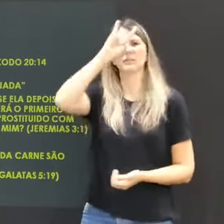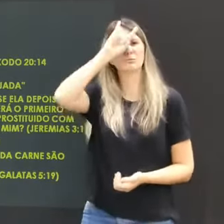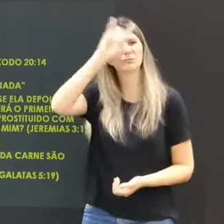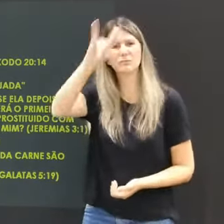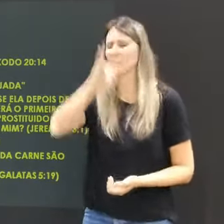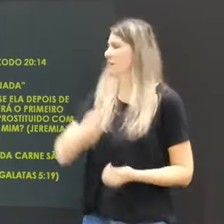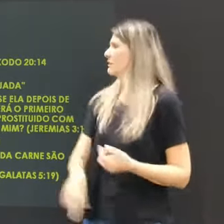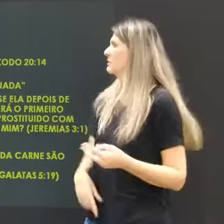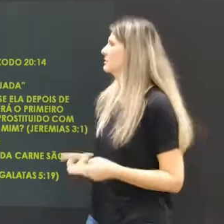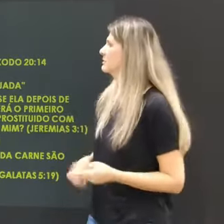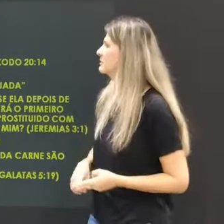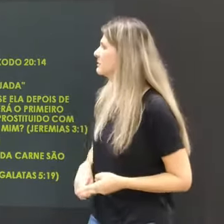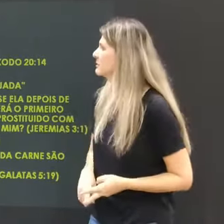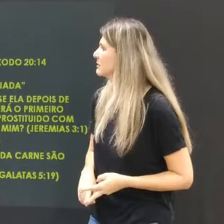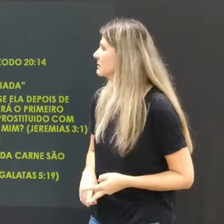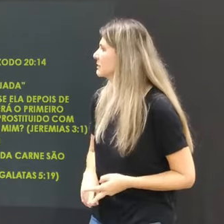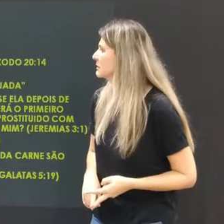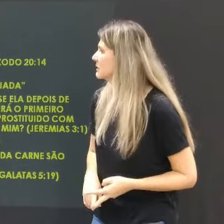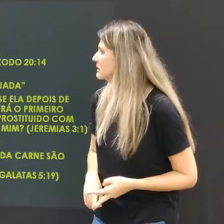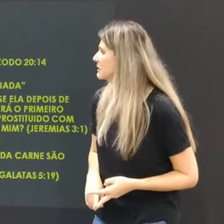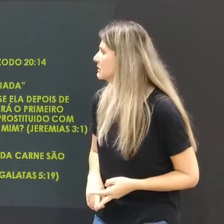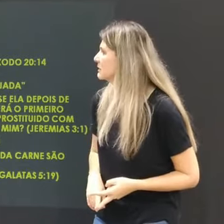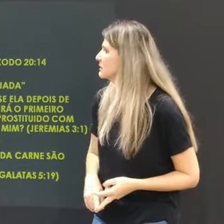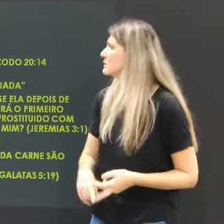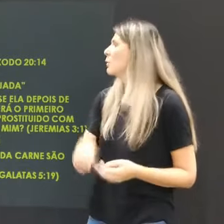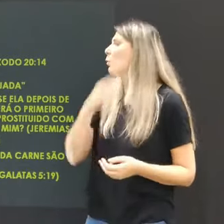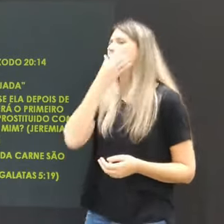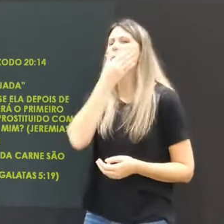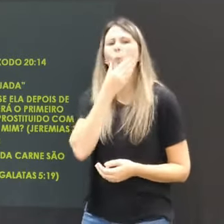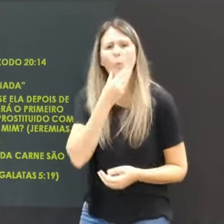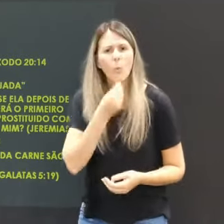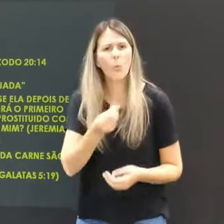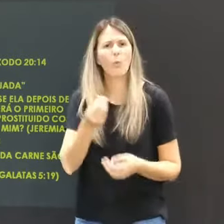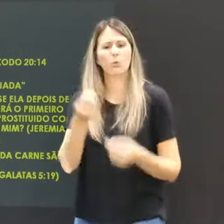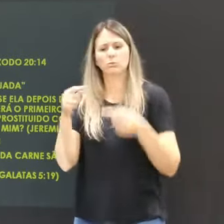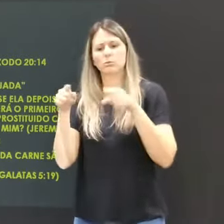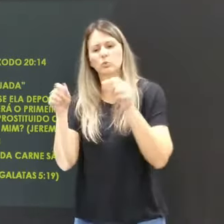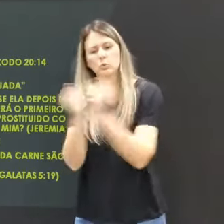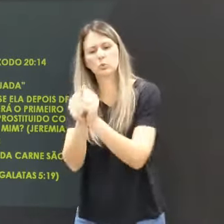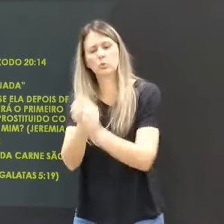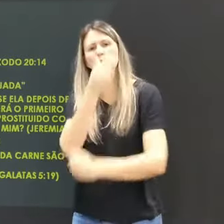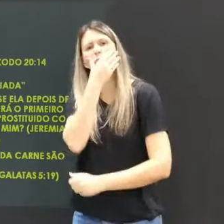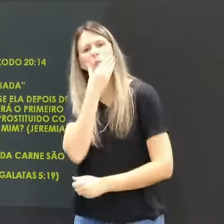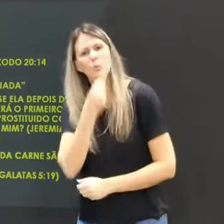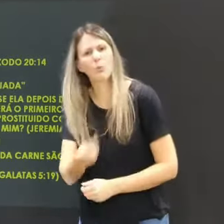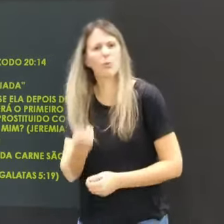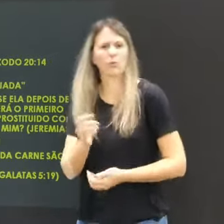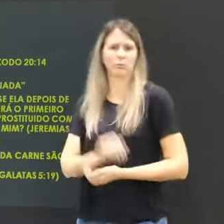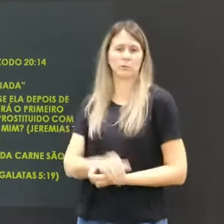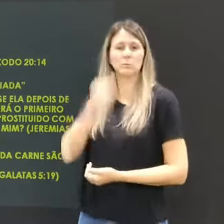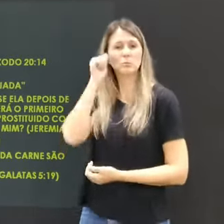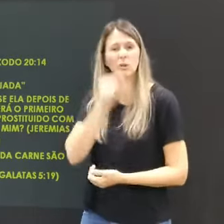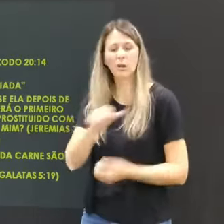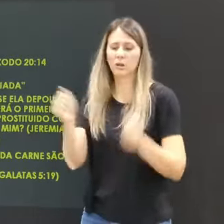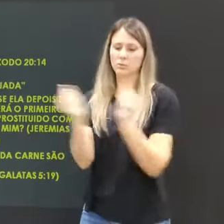pecado de adultério, né? Que eu já falei para vocês. Ódio, né? Por exemplo, homem com homem,